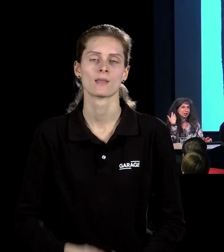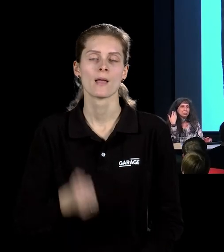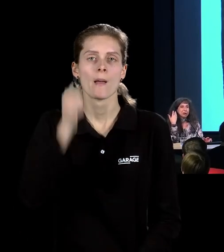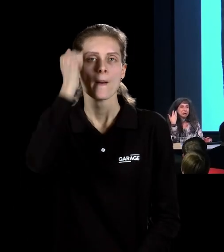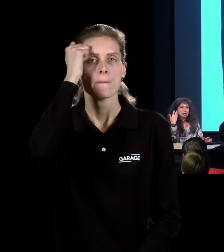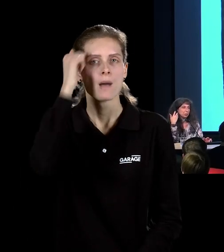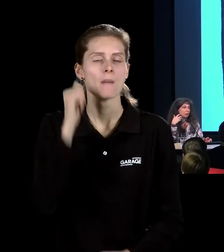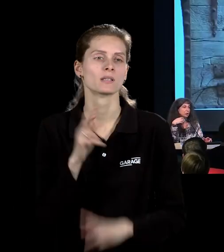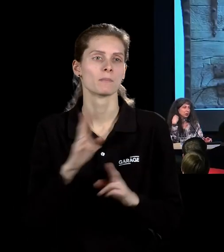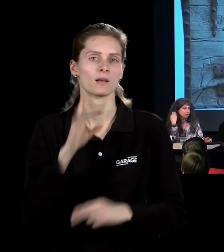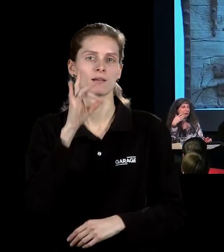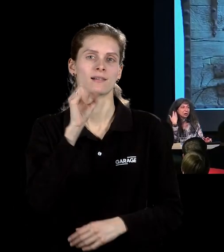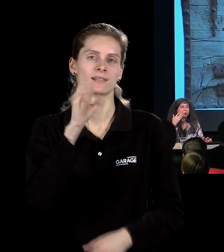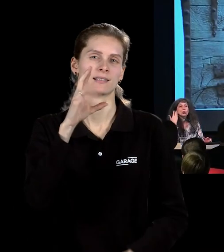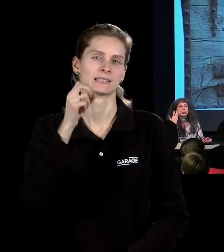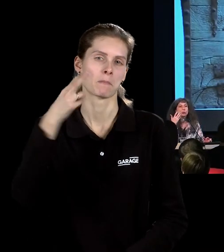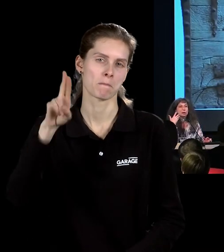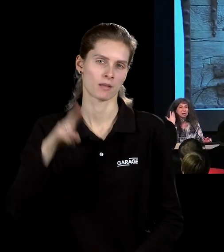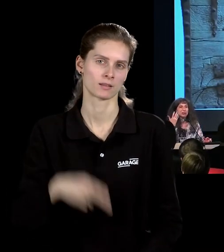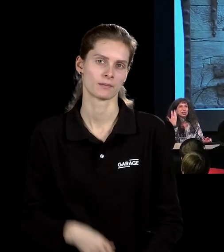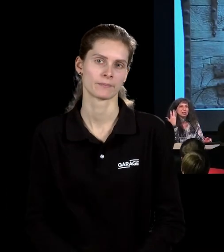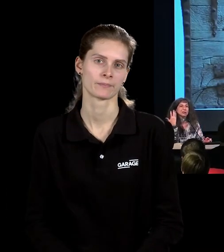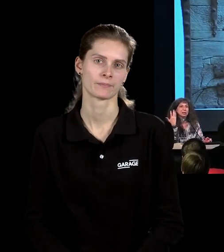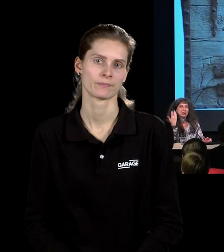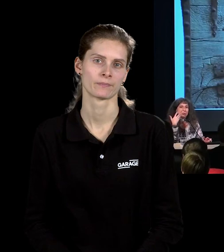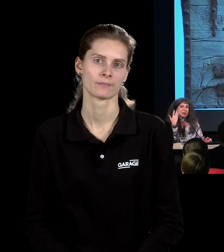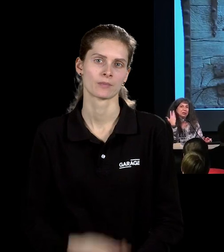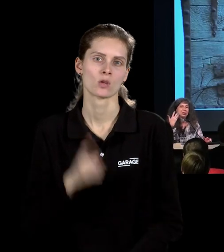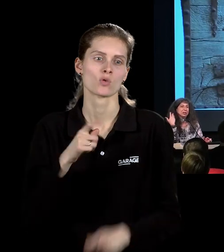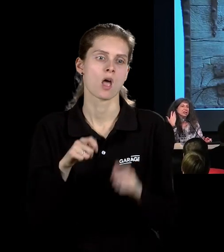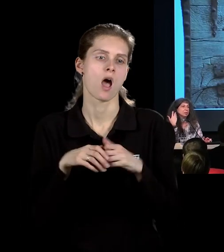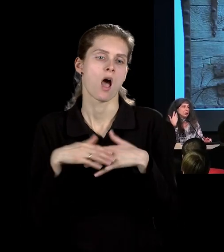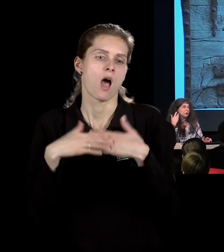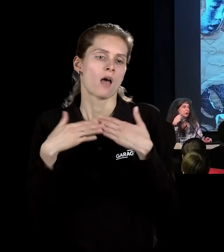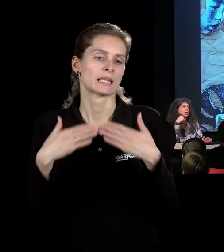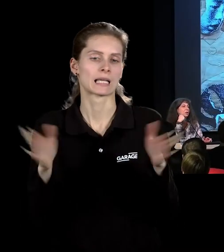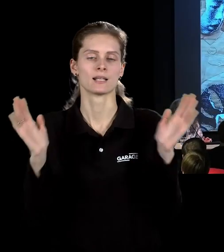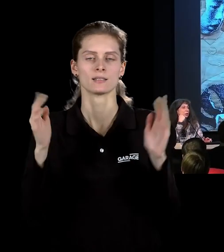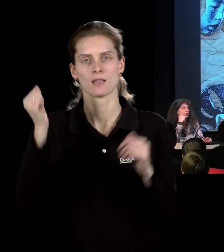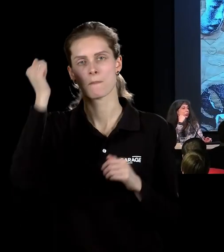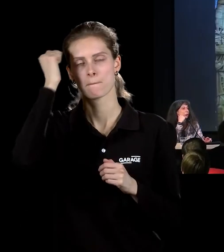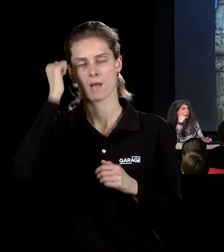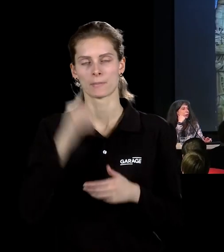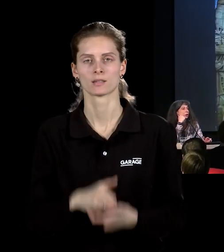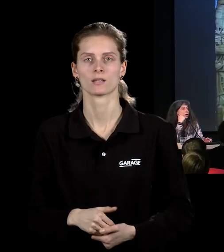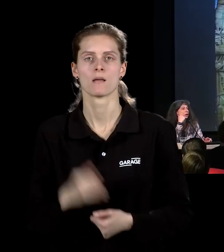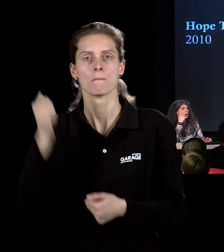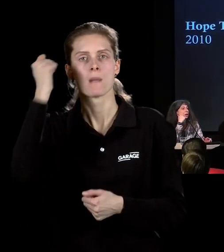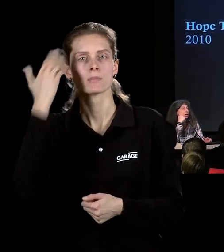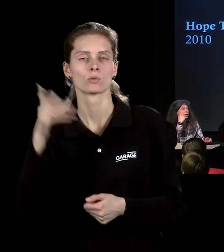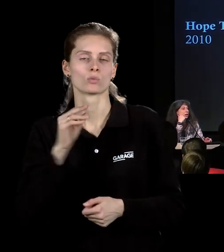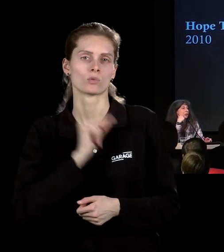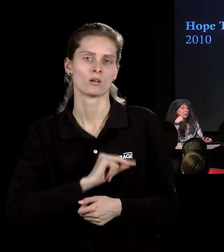как некий распад, и распад, который что-то открывает, распад как открытие памяти, память, с которой он